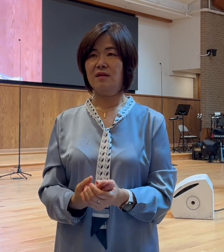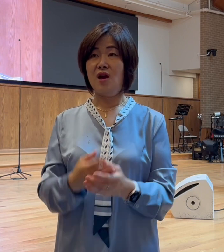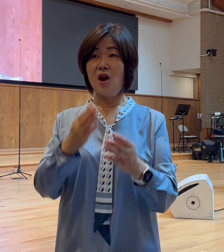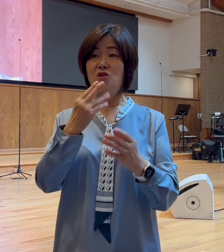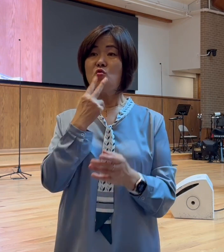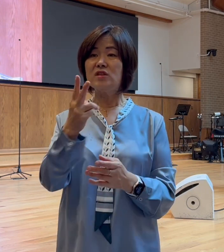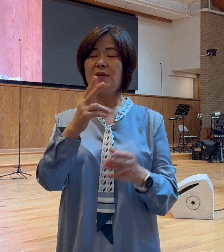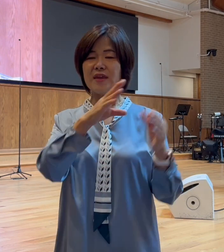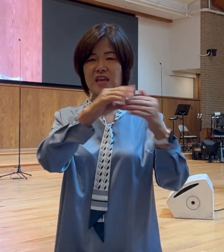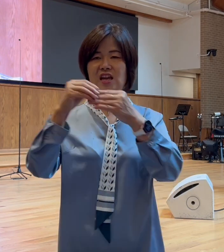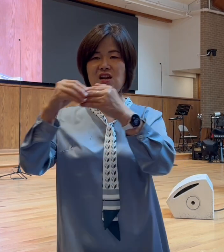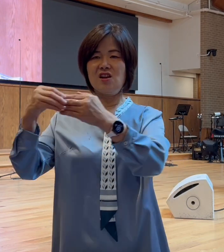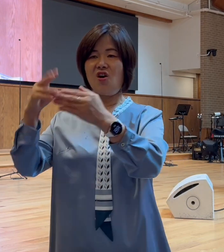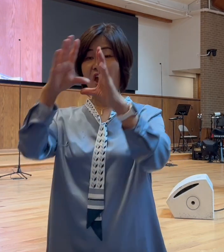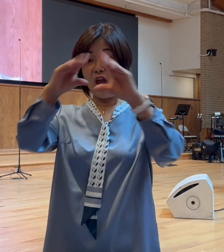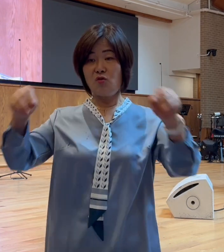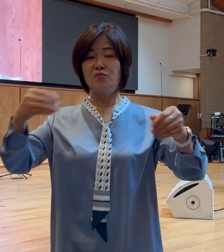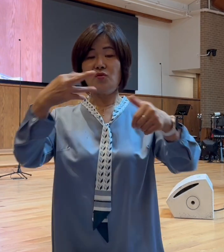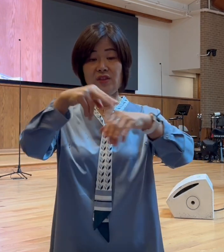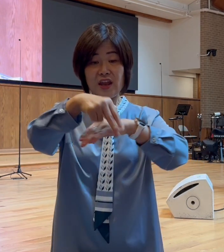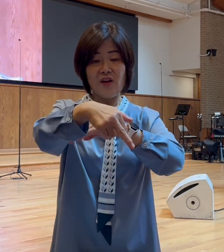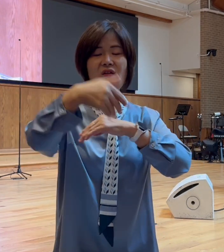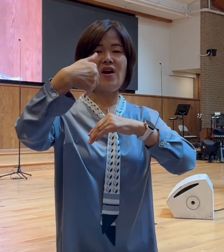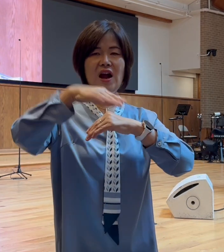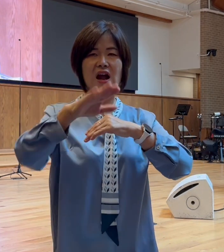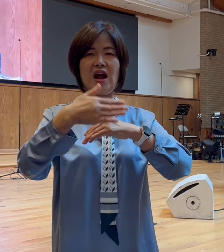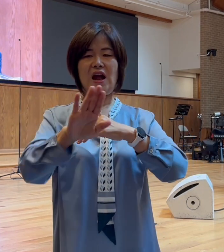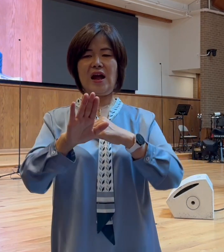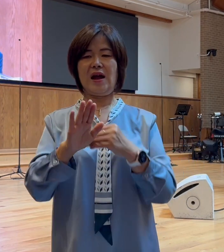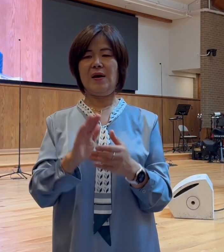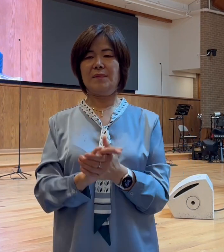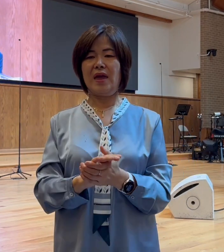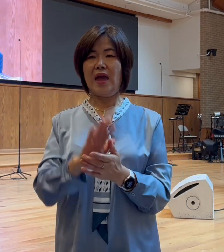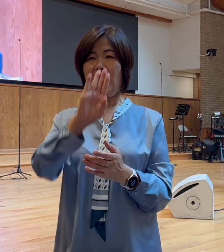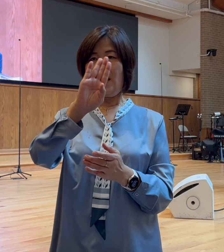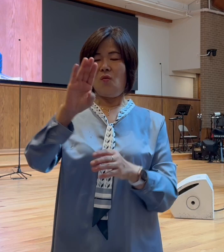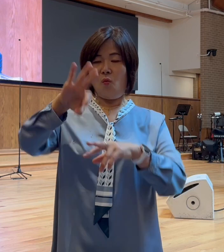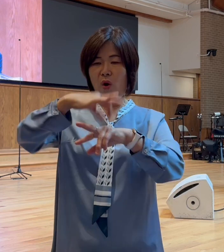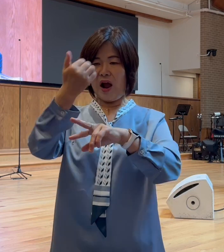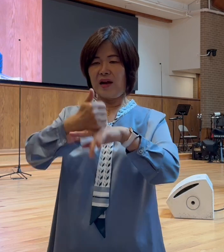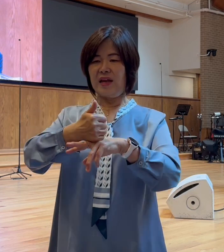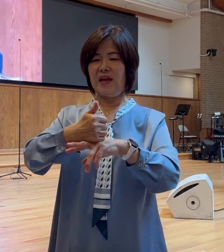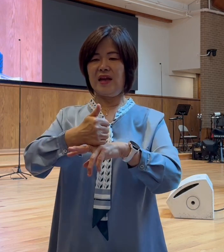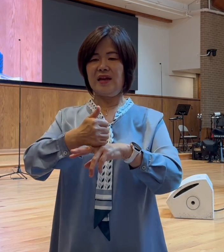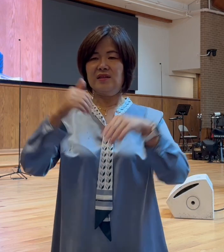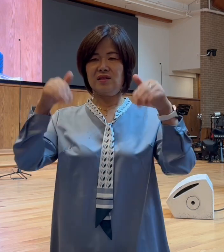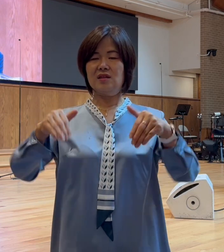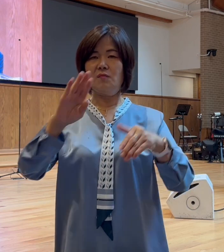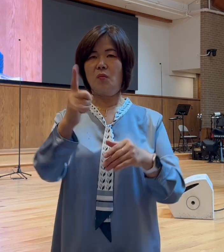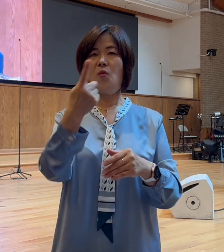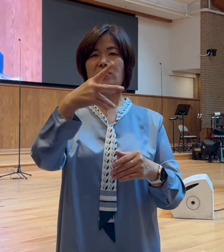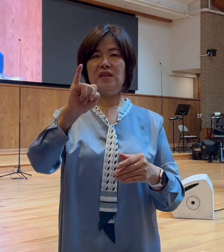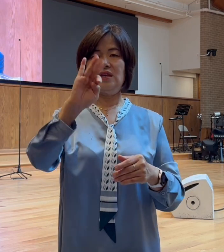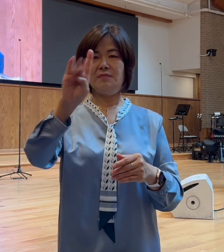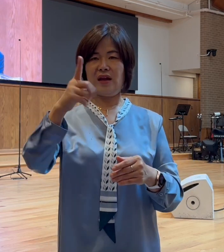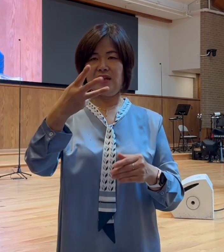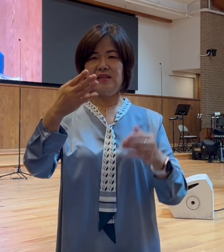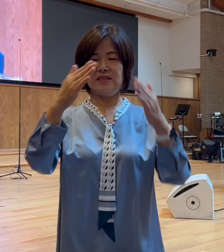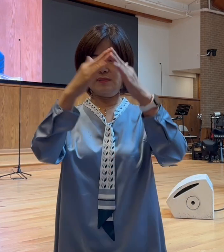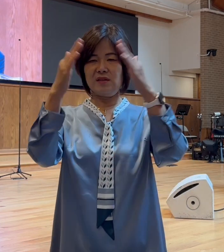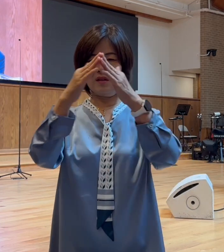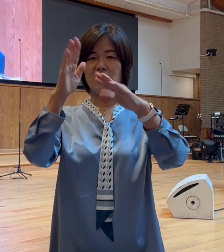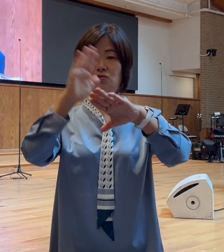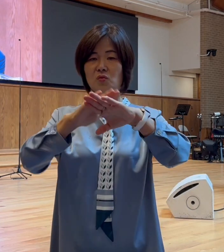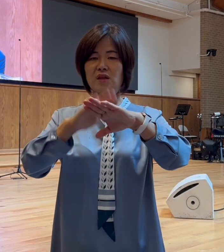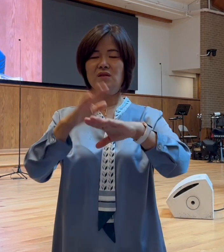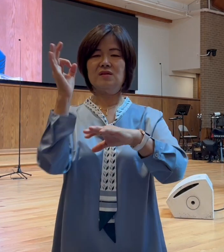요셉이 이끌려 애굽으로 내려가매 바로의 신하 시대장 보디발이 그를 그리로 데려간 자의 손에서